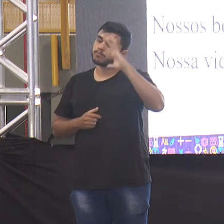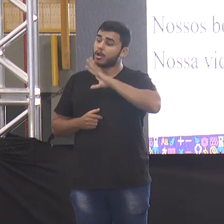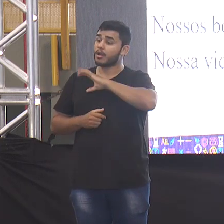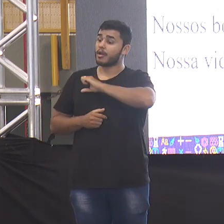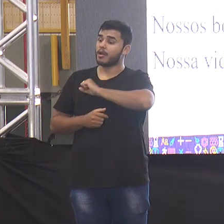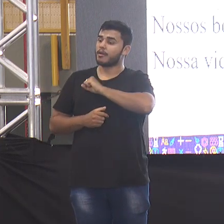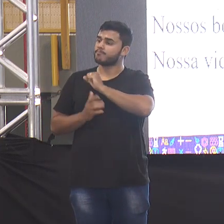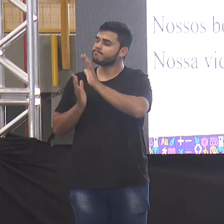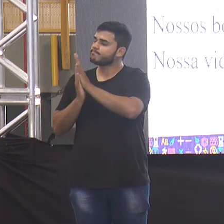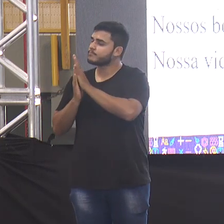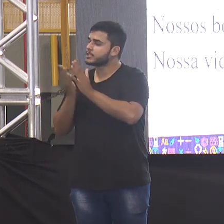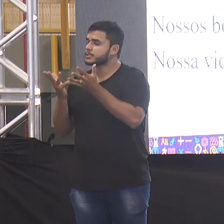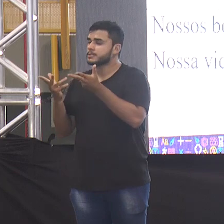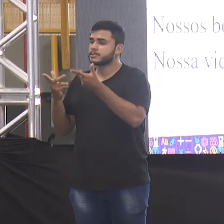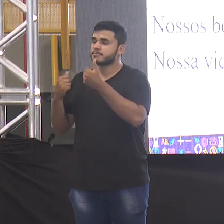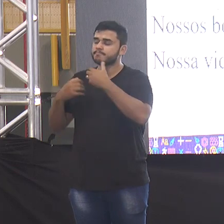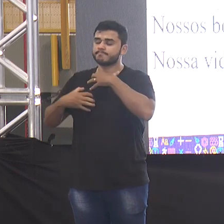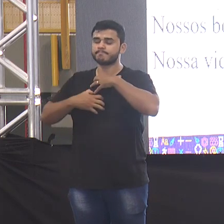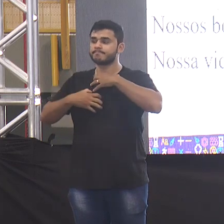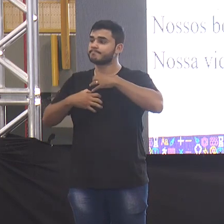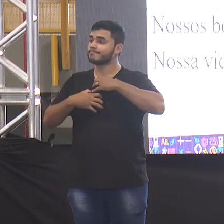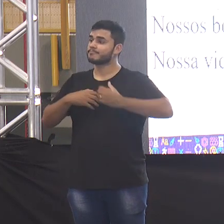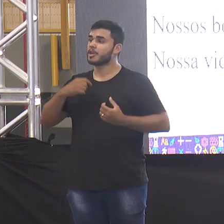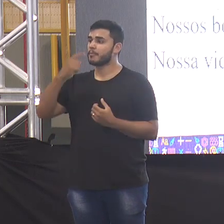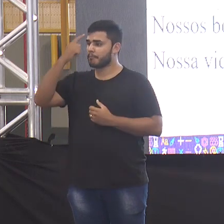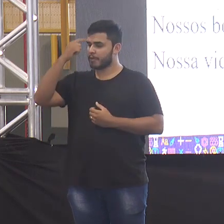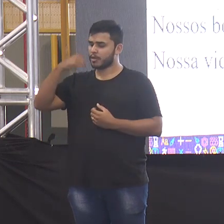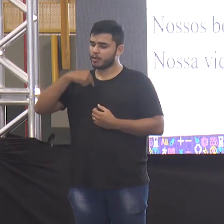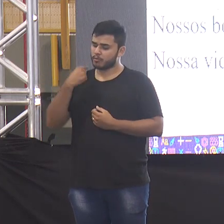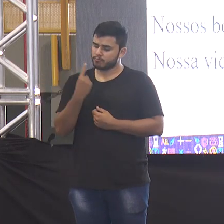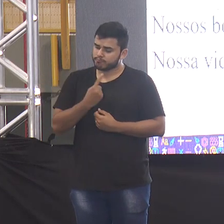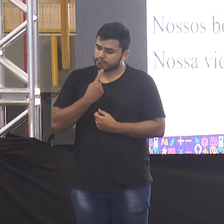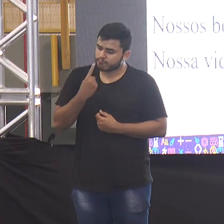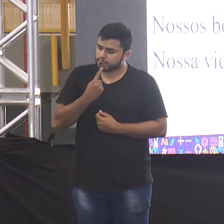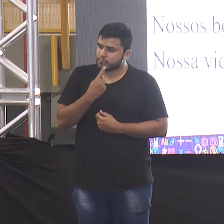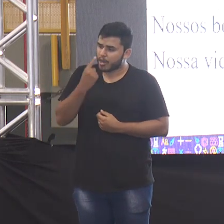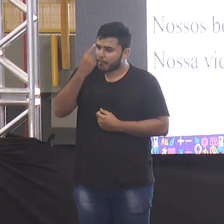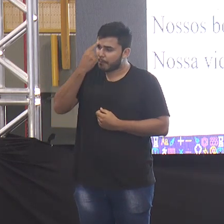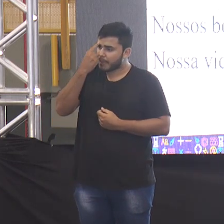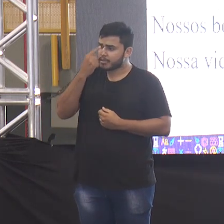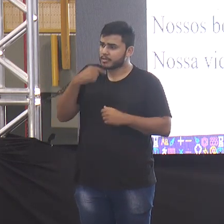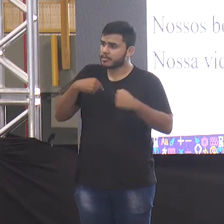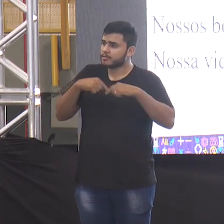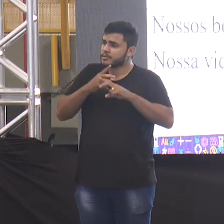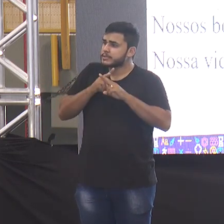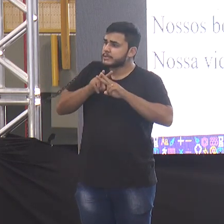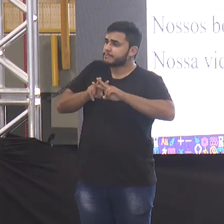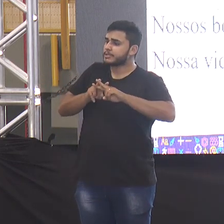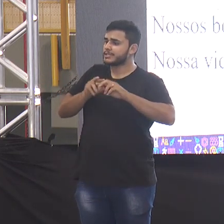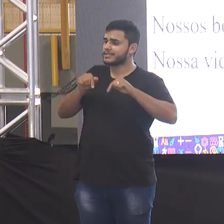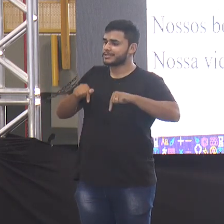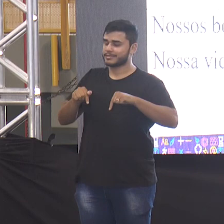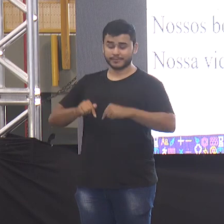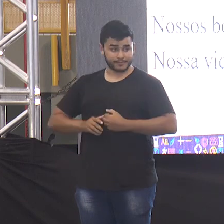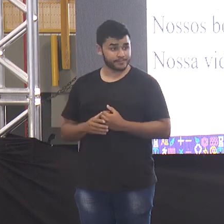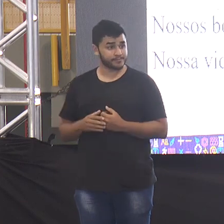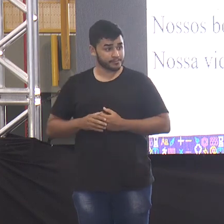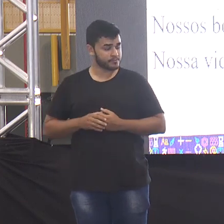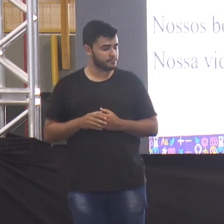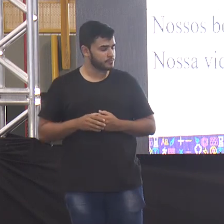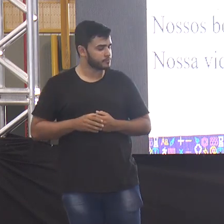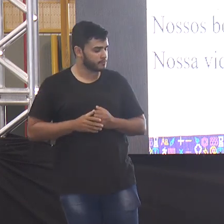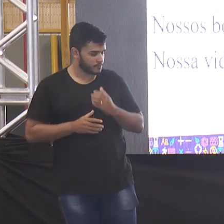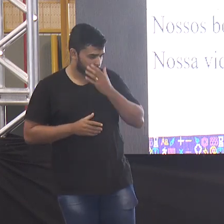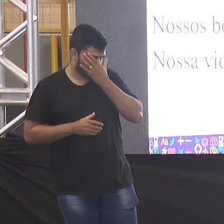saudosismo, vem o sentimento do exílio. E aí, claro que essa terra natal é